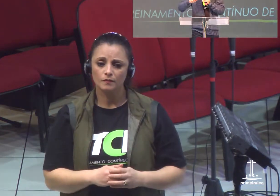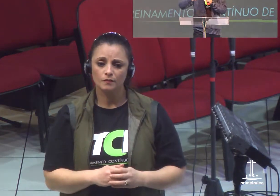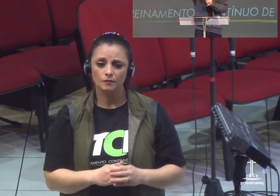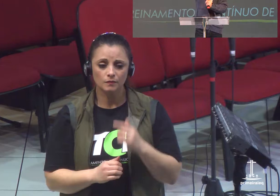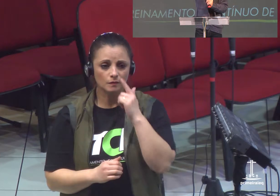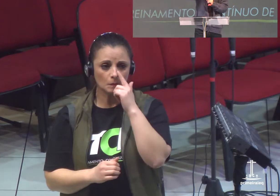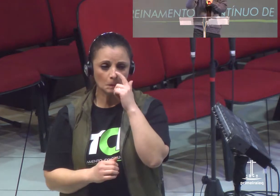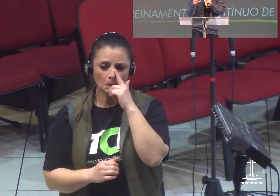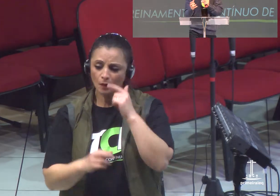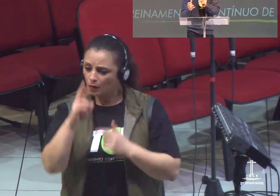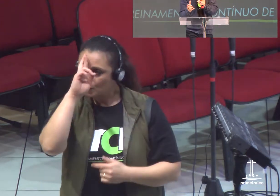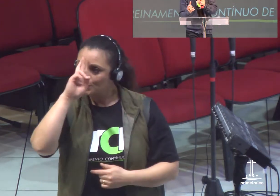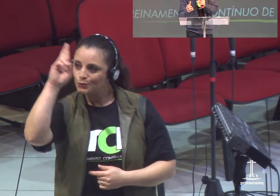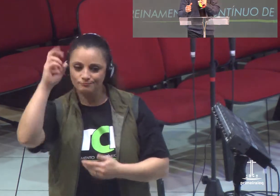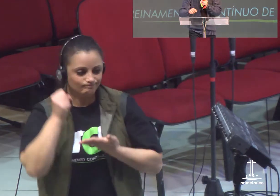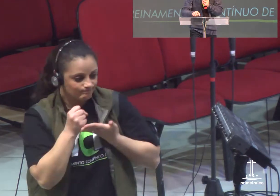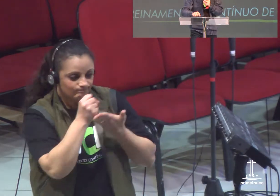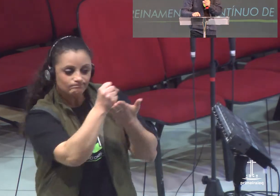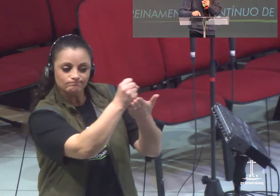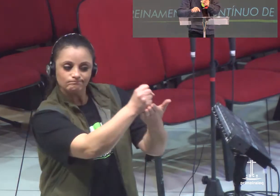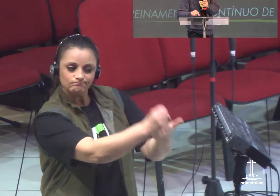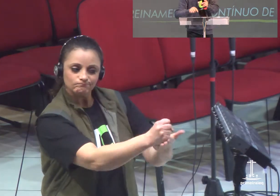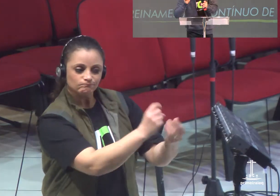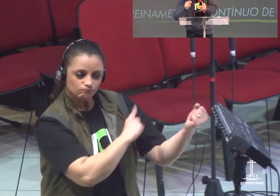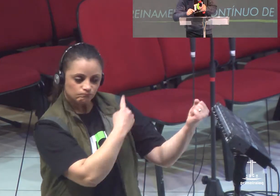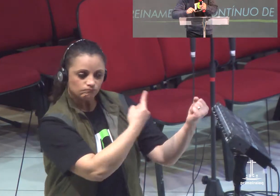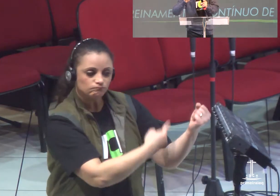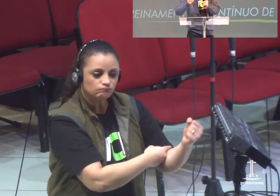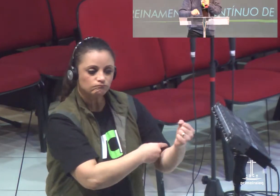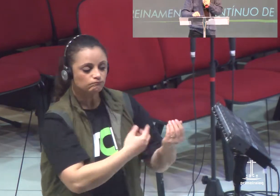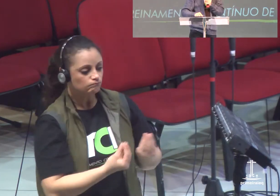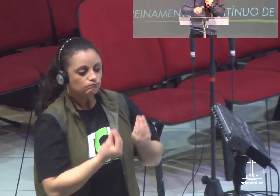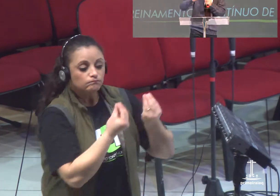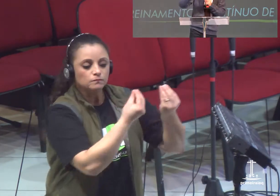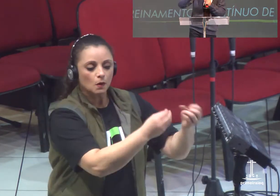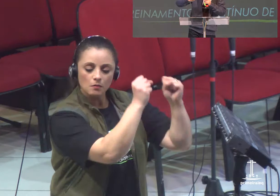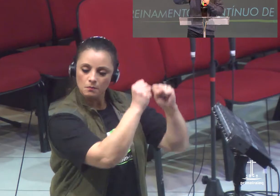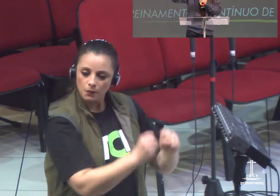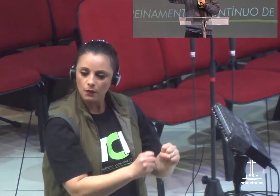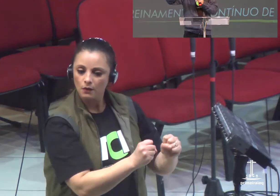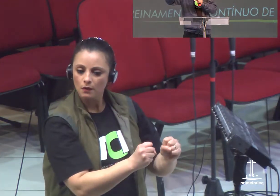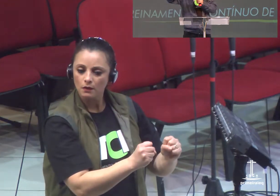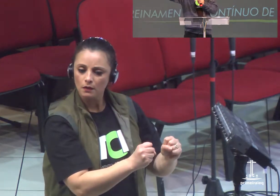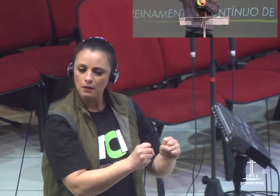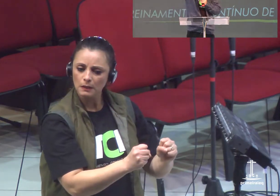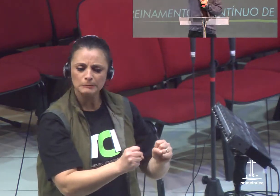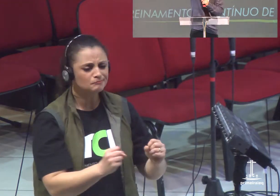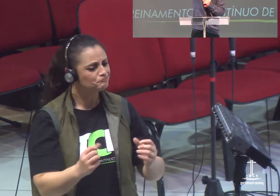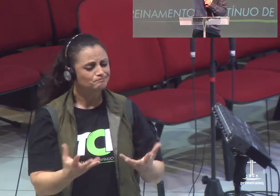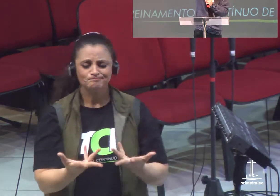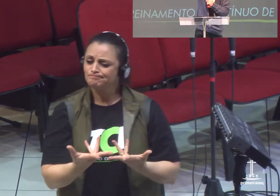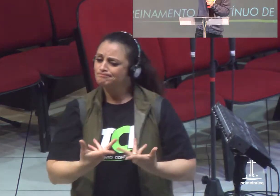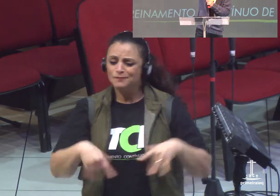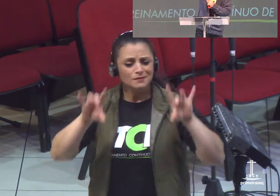E o Senhor cooperava com eles. E então é muito interessante essa declaração. O Senhor